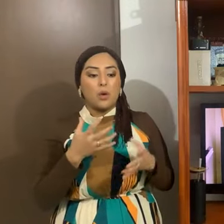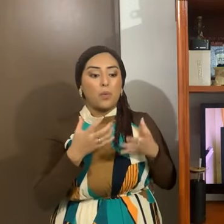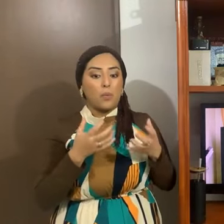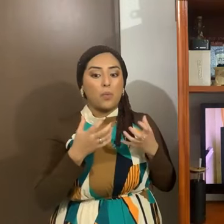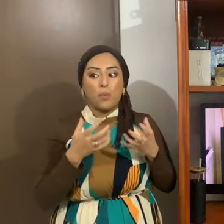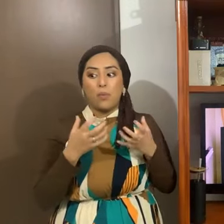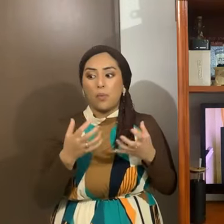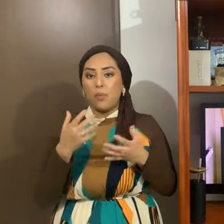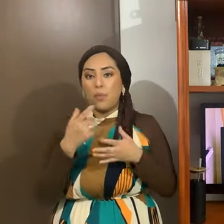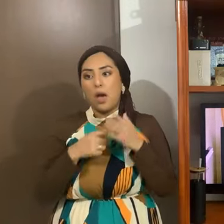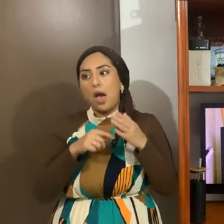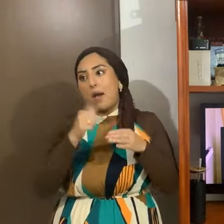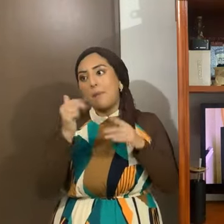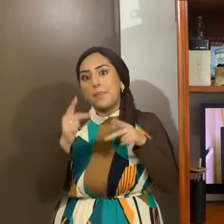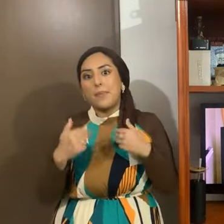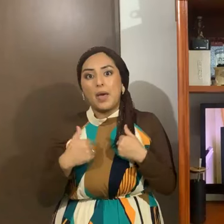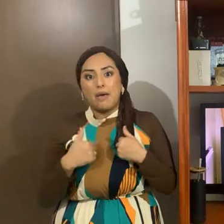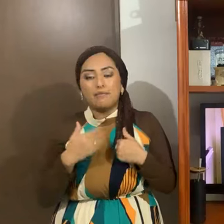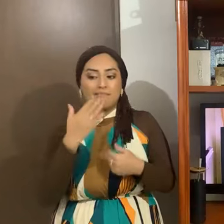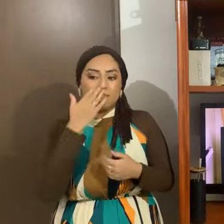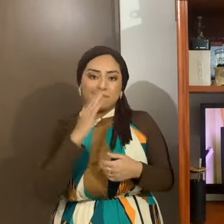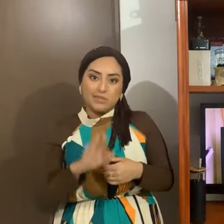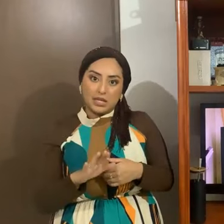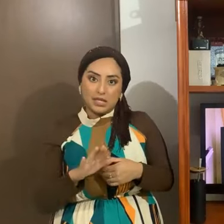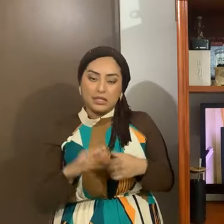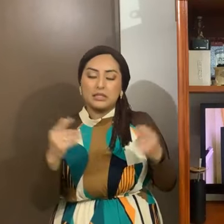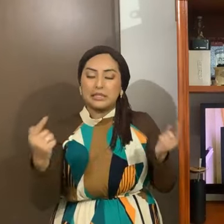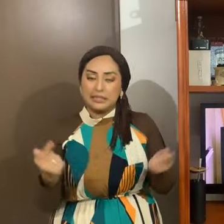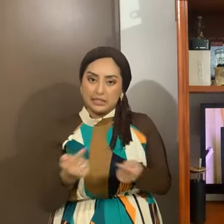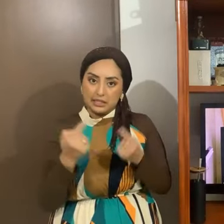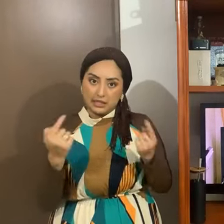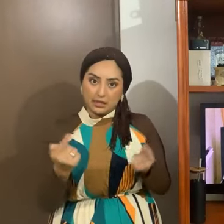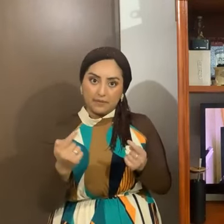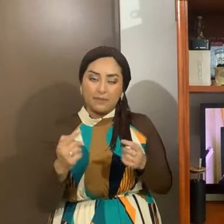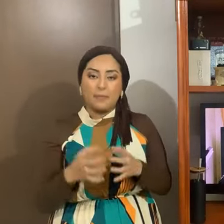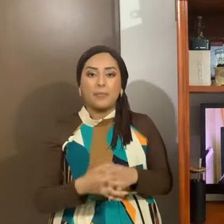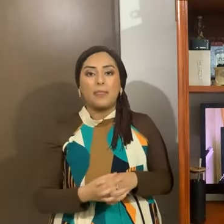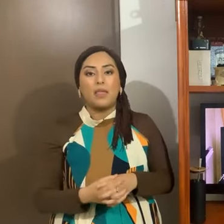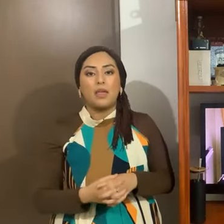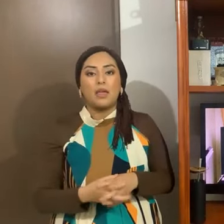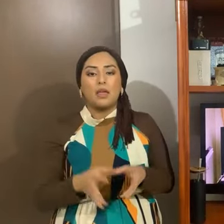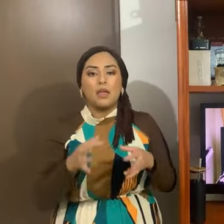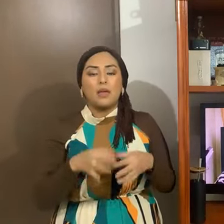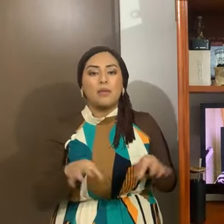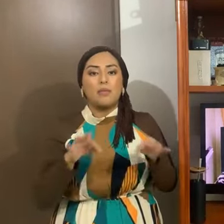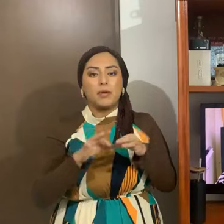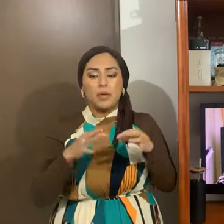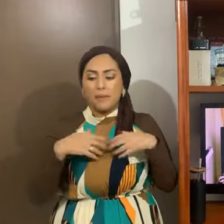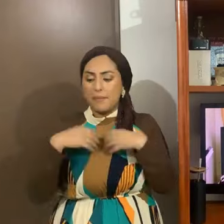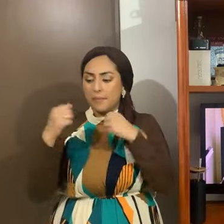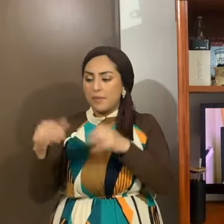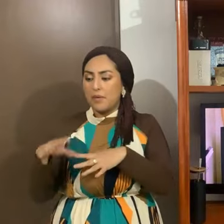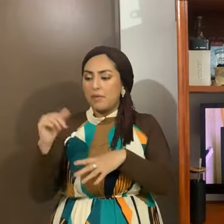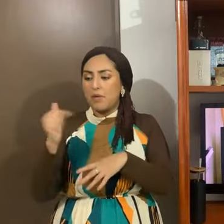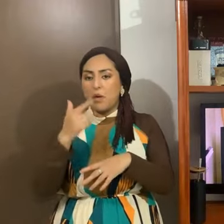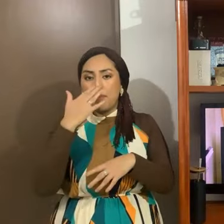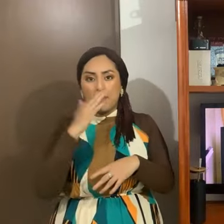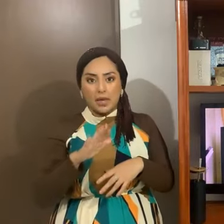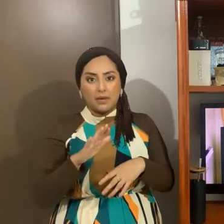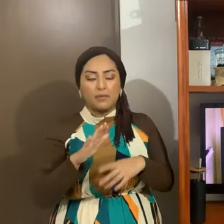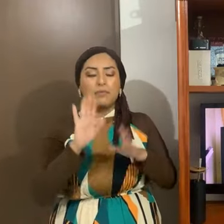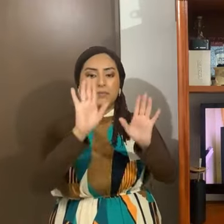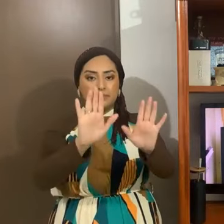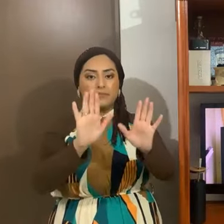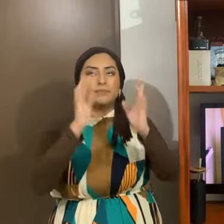y buscando lo que tienen los demás. Eso es un mal hábito. ¿Y qué es? Un pecado. Entonces, hay que quitar todos los malos hábitos. A ver, vamos